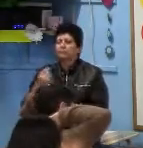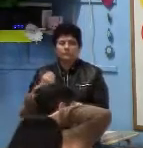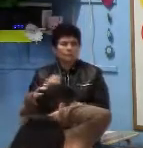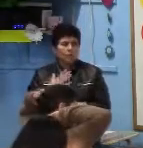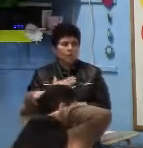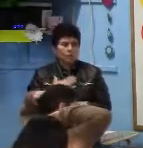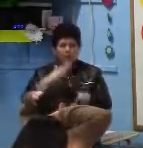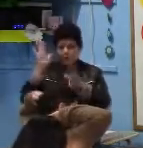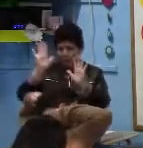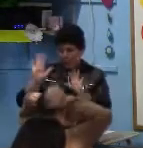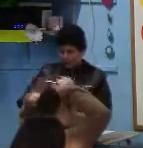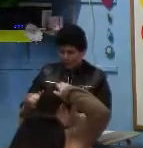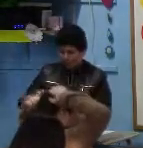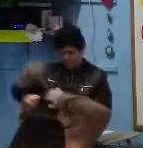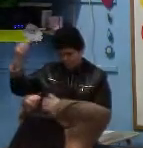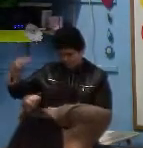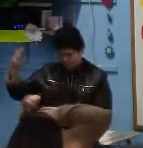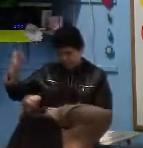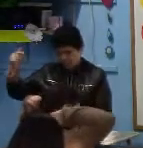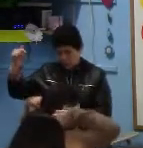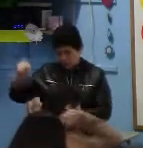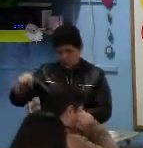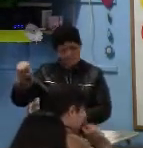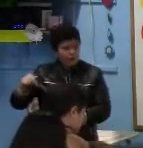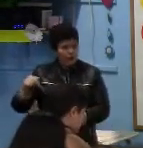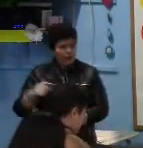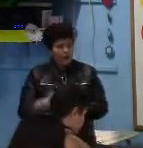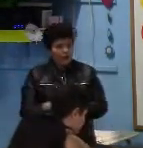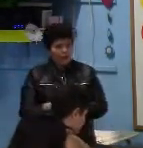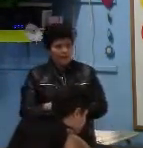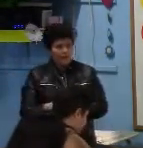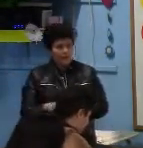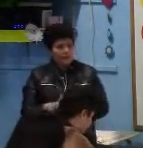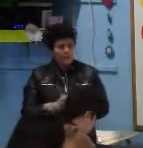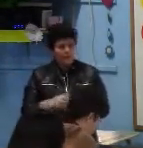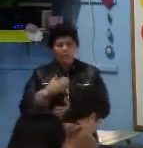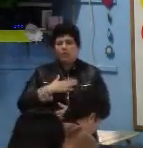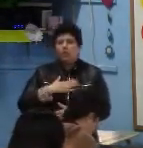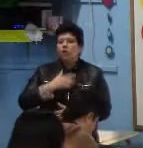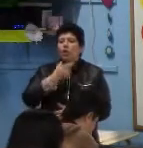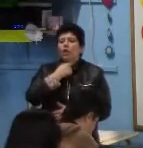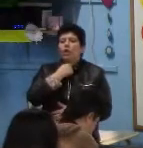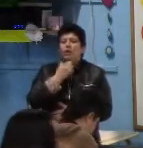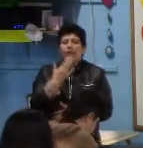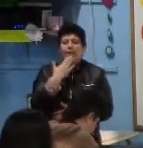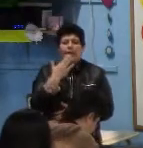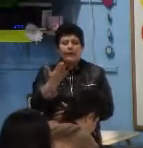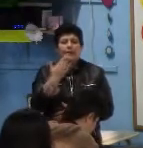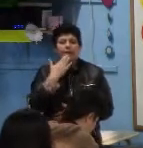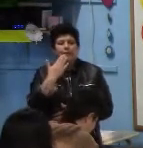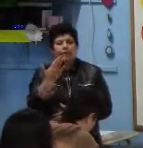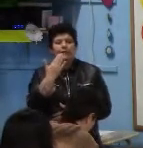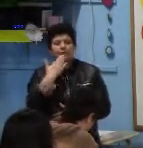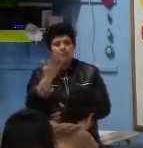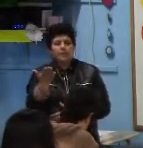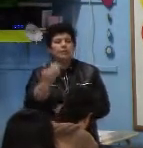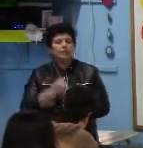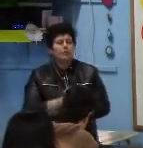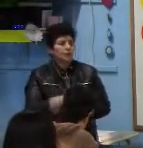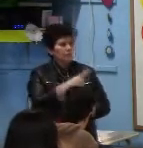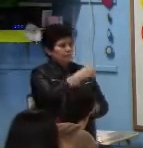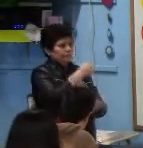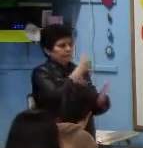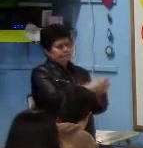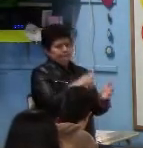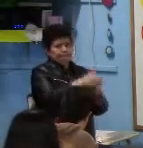que hemos preparado algo muy especial, pero lo vamos a dedicar. Yo quiero agradecer acá frente a ustedes el